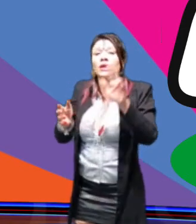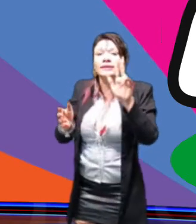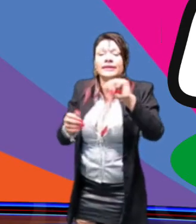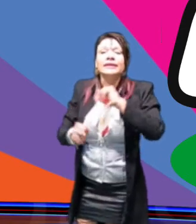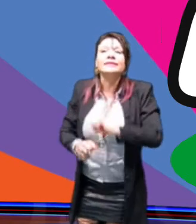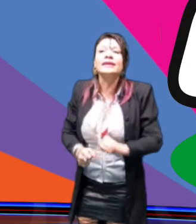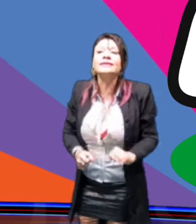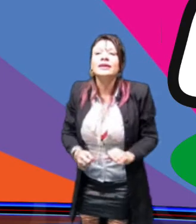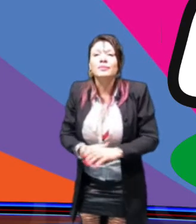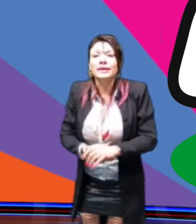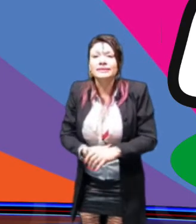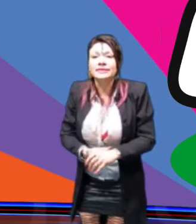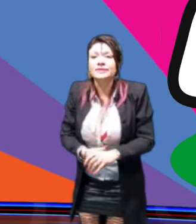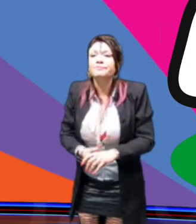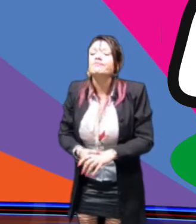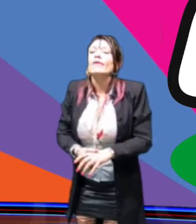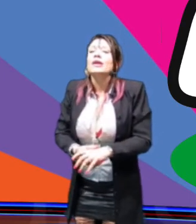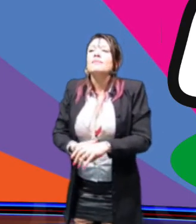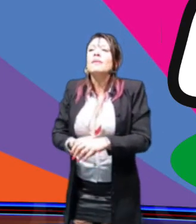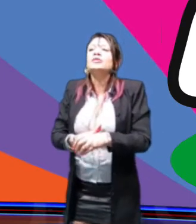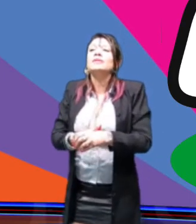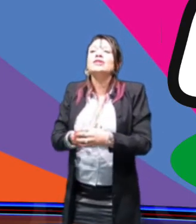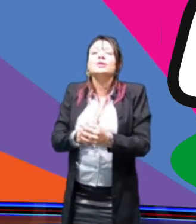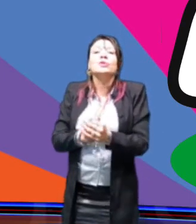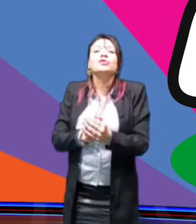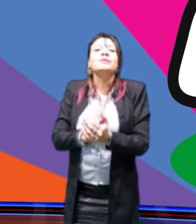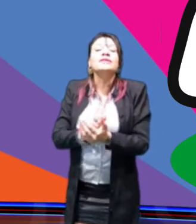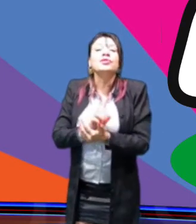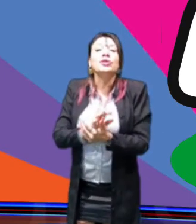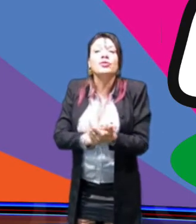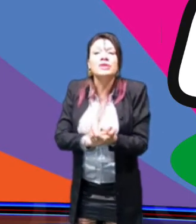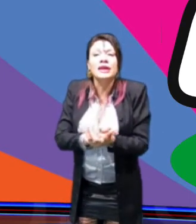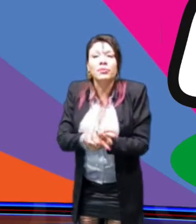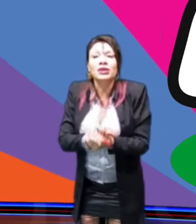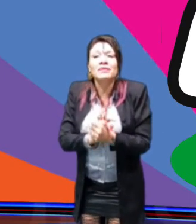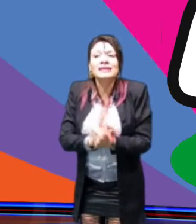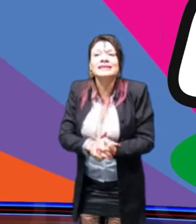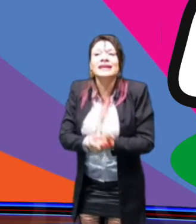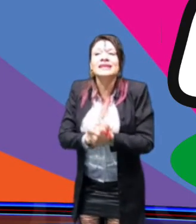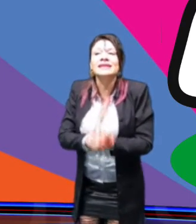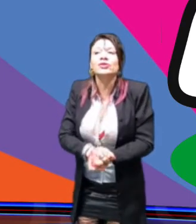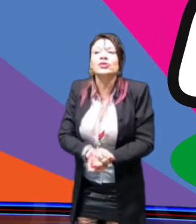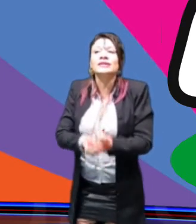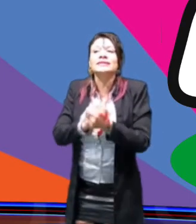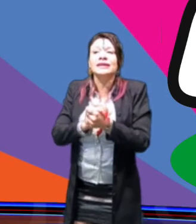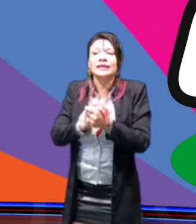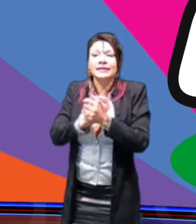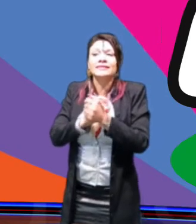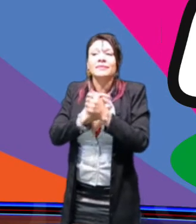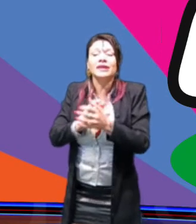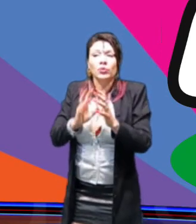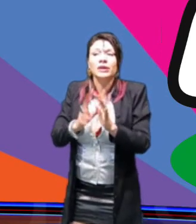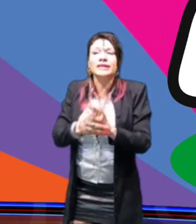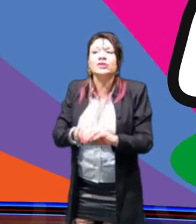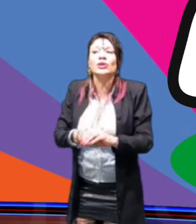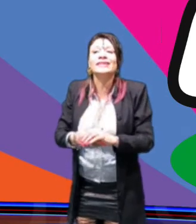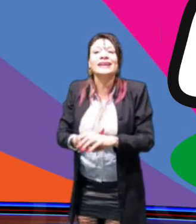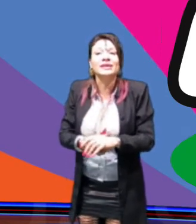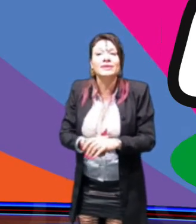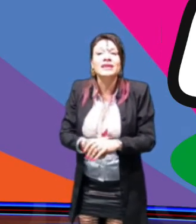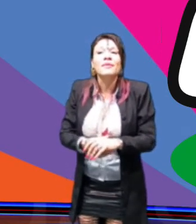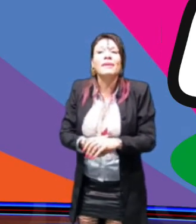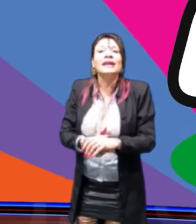durante 3 meses. Vamos a hablar sobre nuestro ministro de Economía, porque Massa está analizando, estuvo analizando